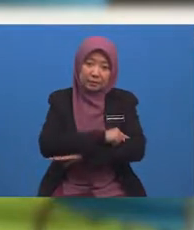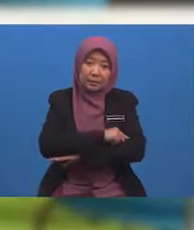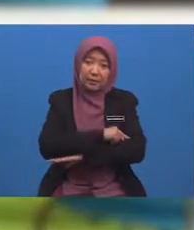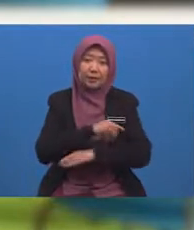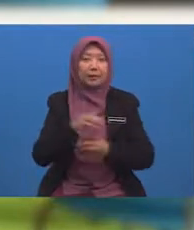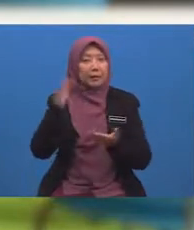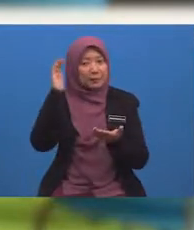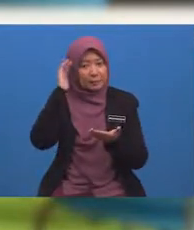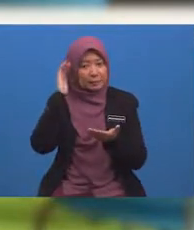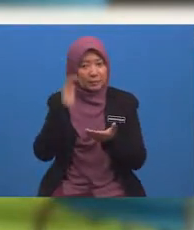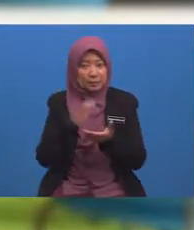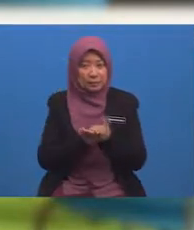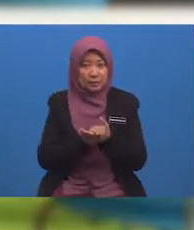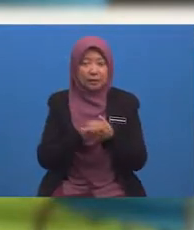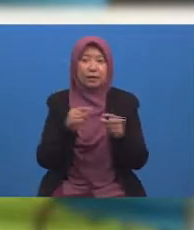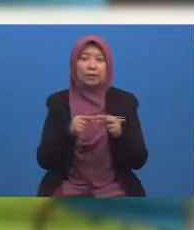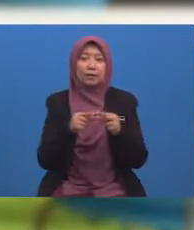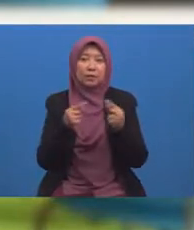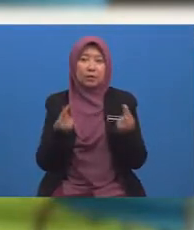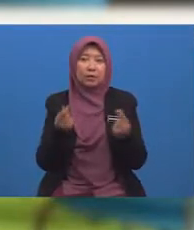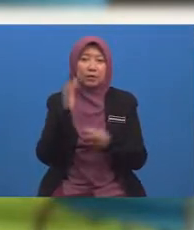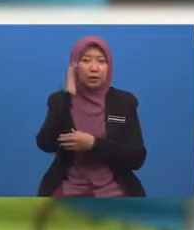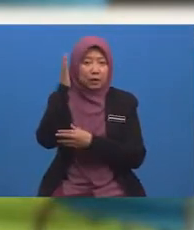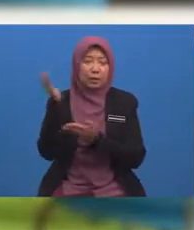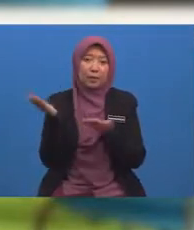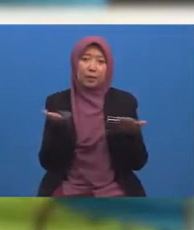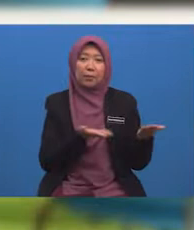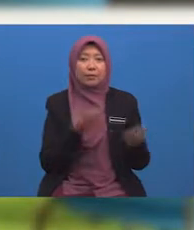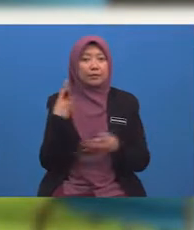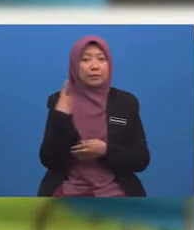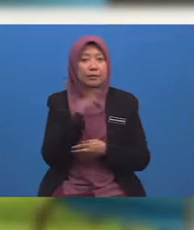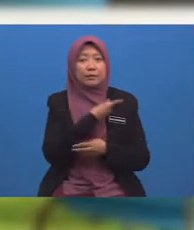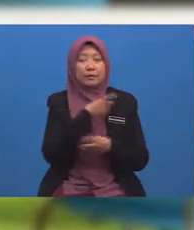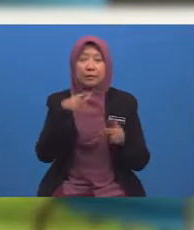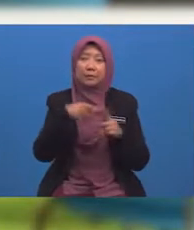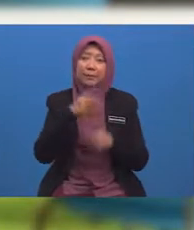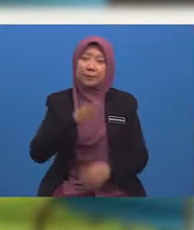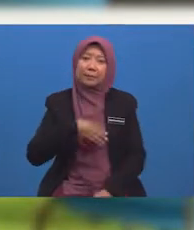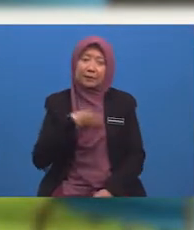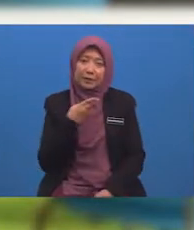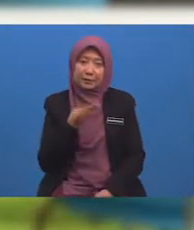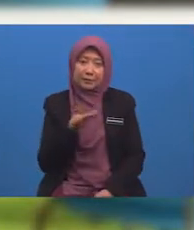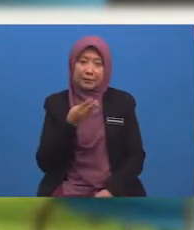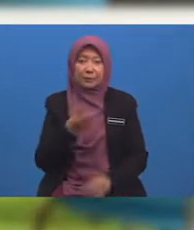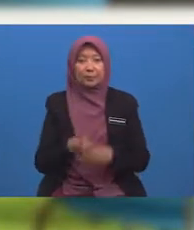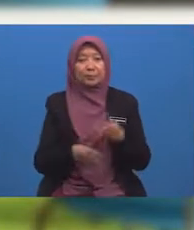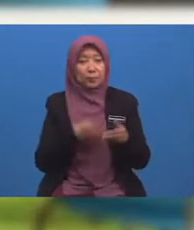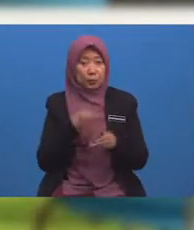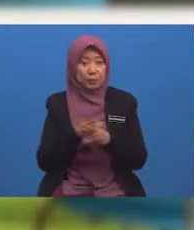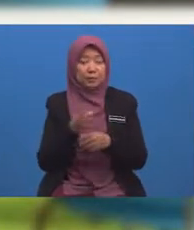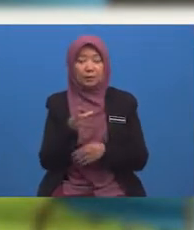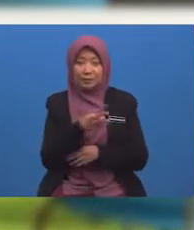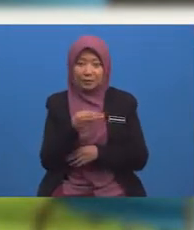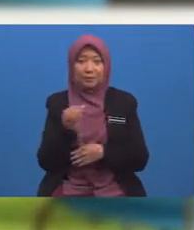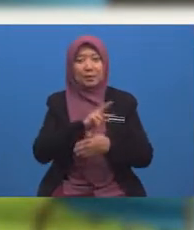Percayalah bahawa Al-Quran akan membawa kita kepada kebahagiaan di dunia dan di